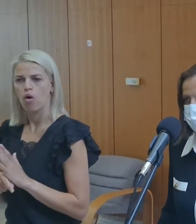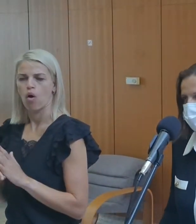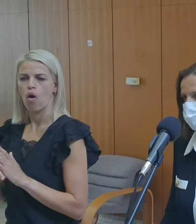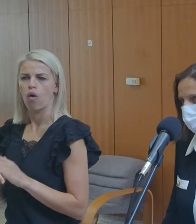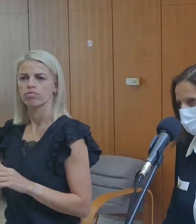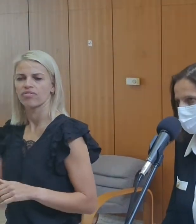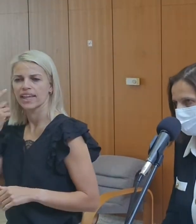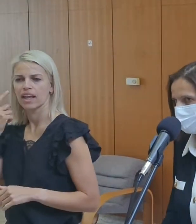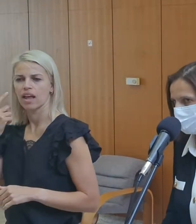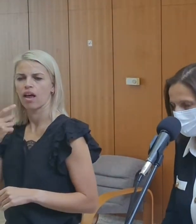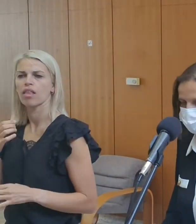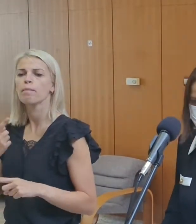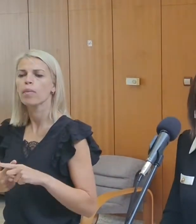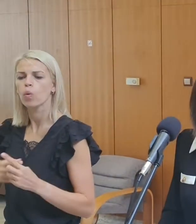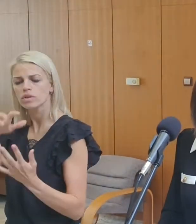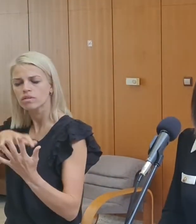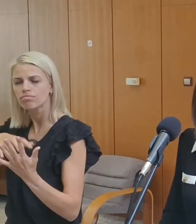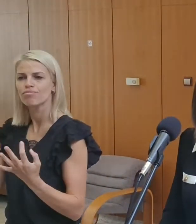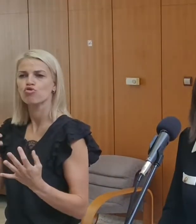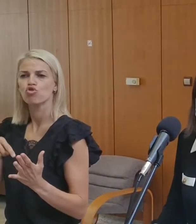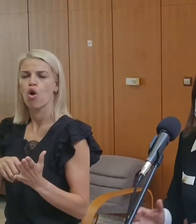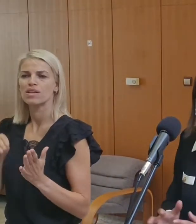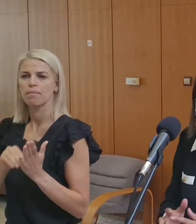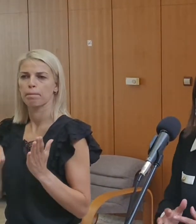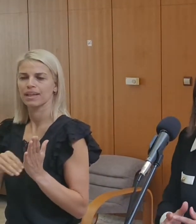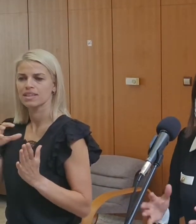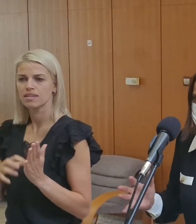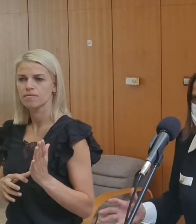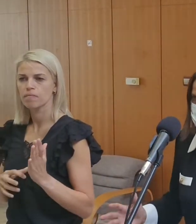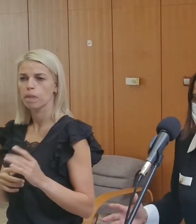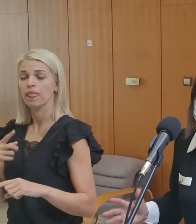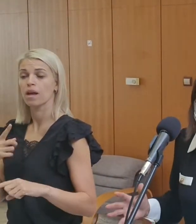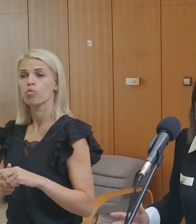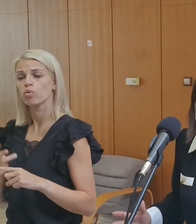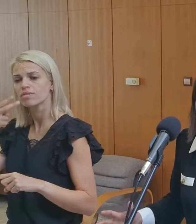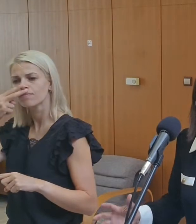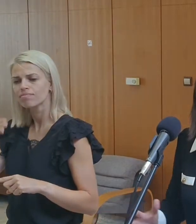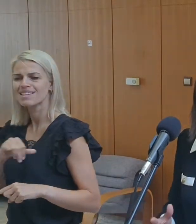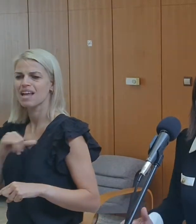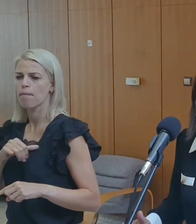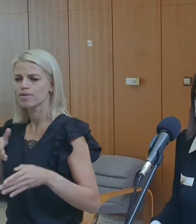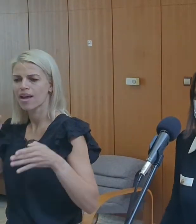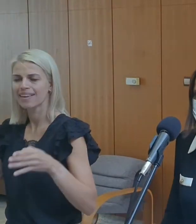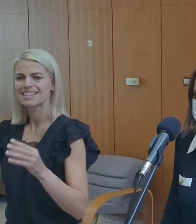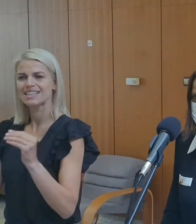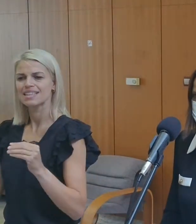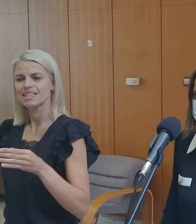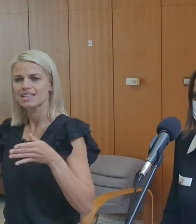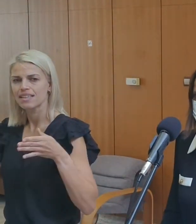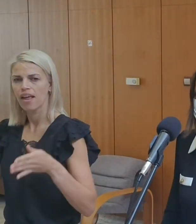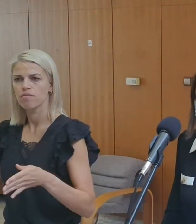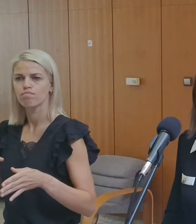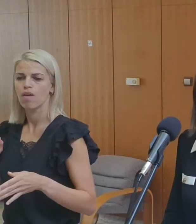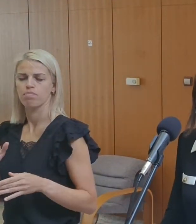ohľadom toho, čo vlastne v tých spisoch je. A osobitne, aby sme sa pozreli na systém a ako som už povedala, znížili sme priestor na to, aby sme boli